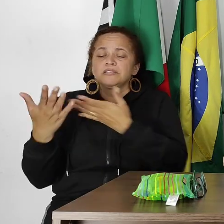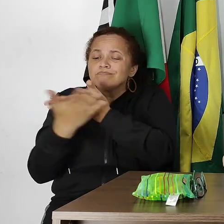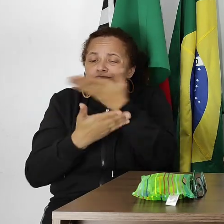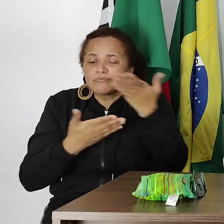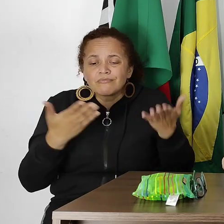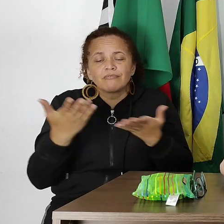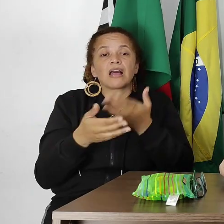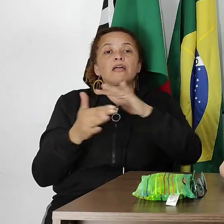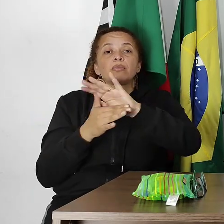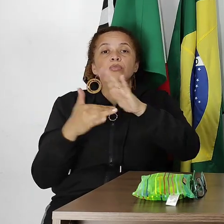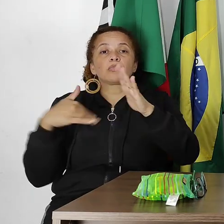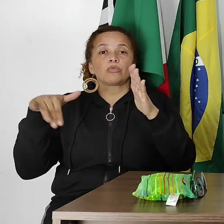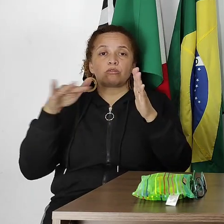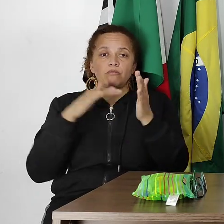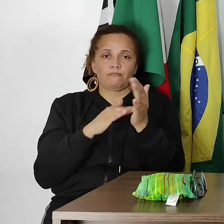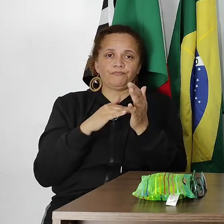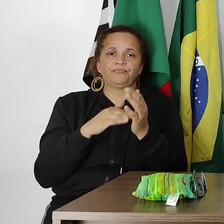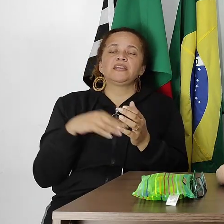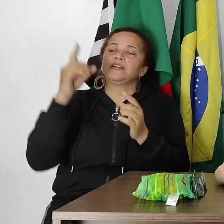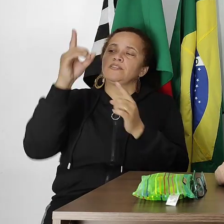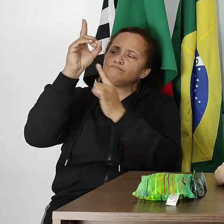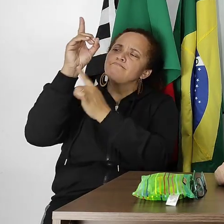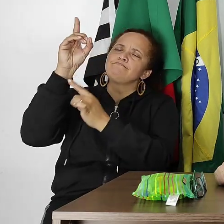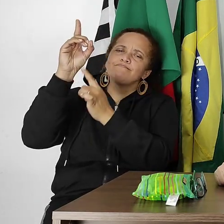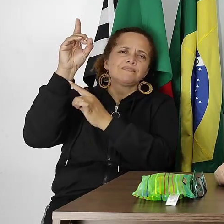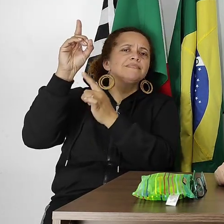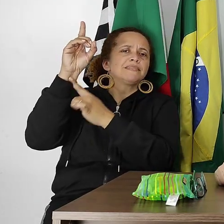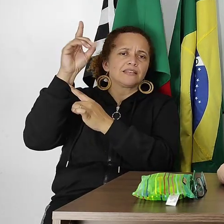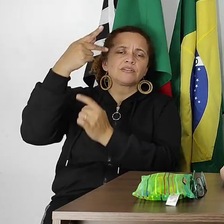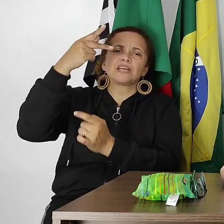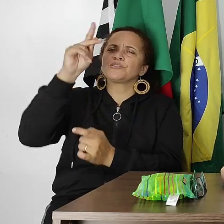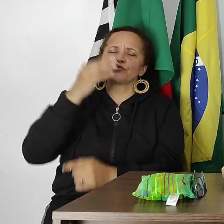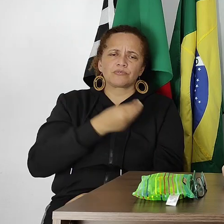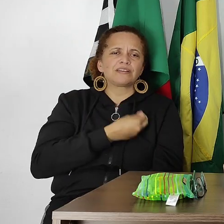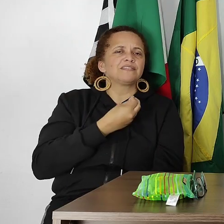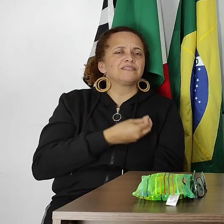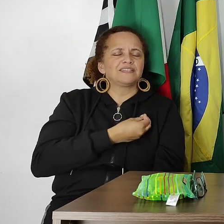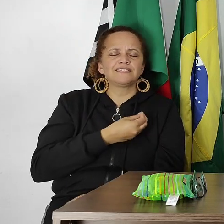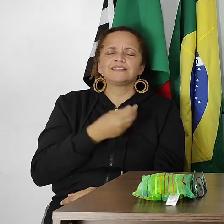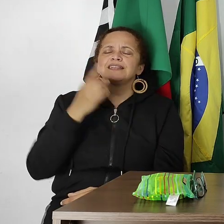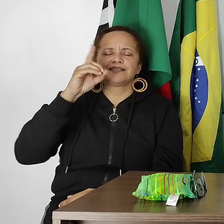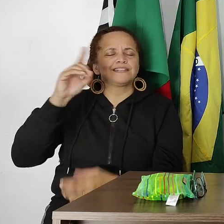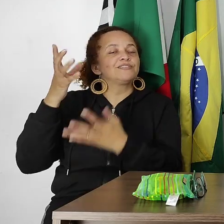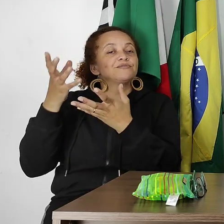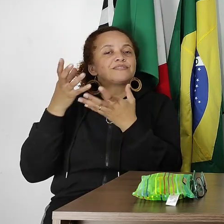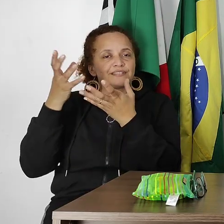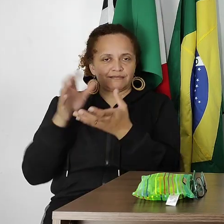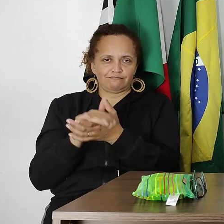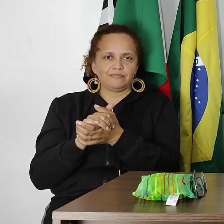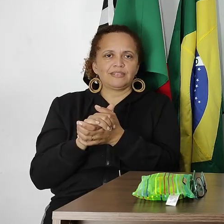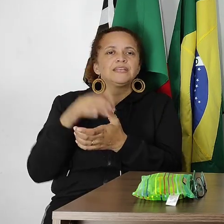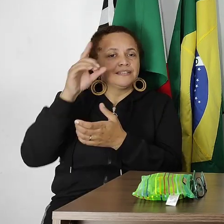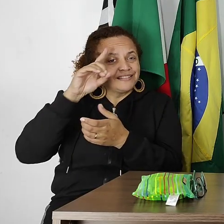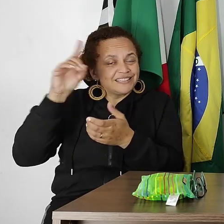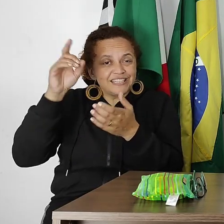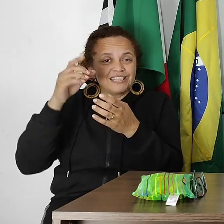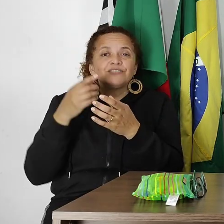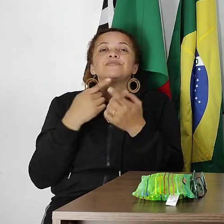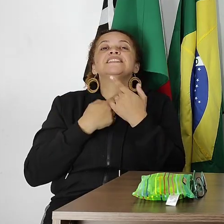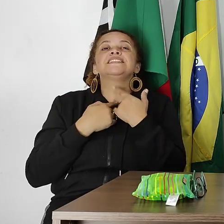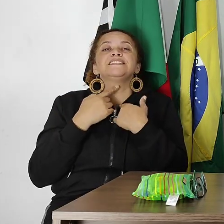a vontade dele, na sua vida ele vai fazer. Né? Porque ele escreveu um plano de vida para você. Ele